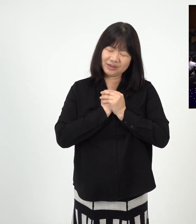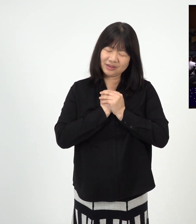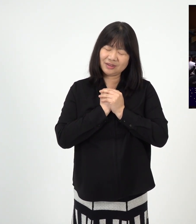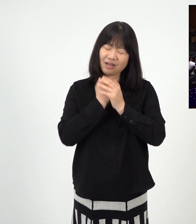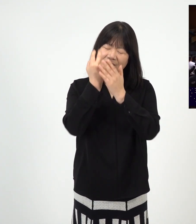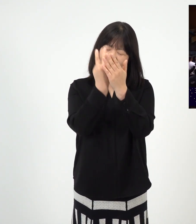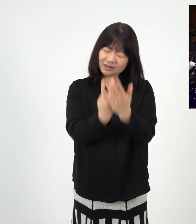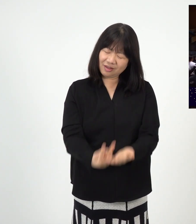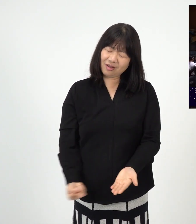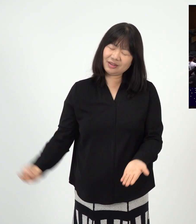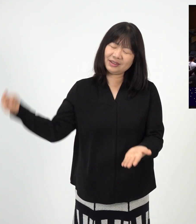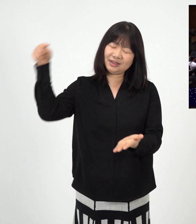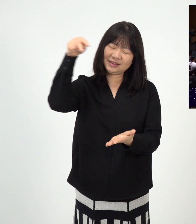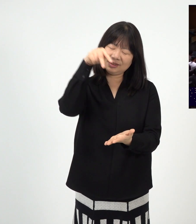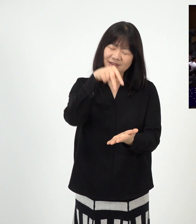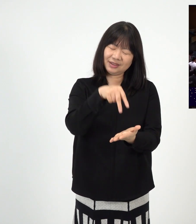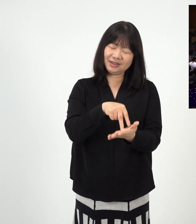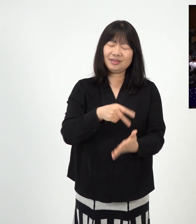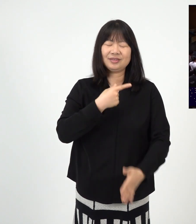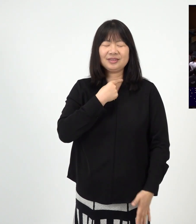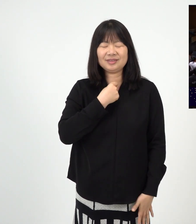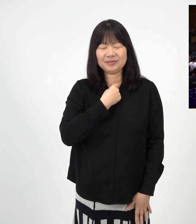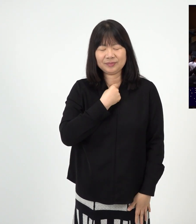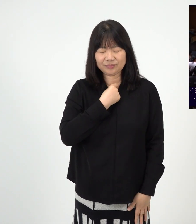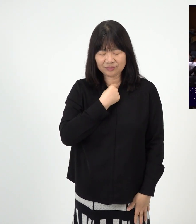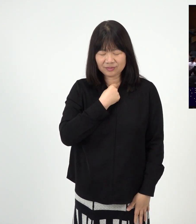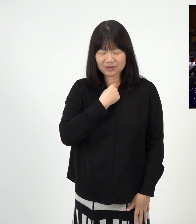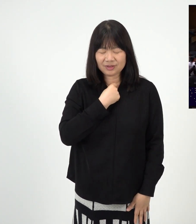능력으로 일어서리.